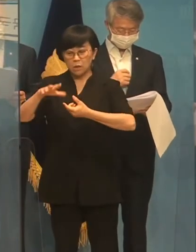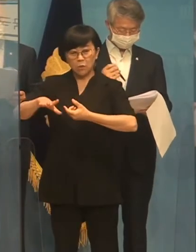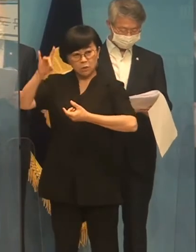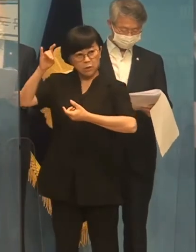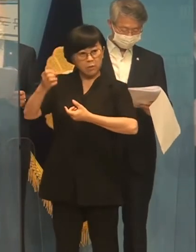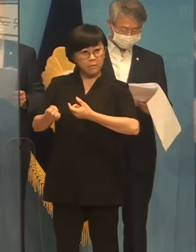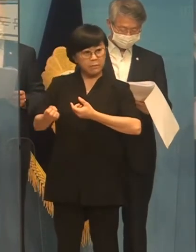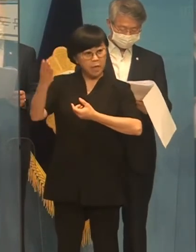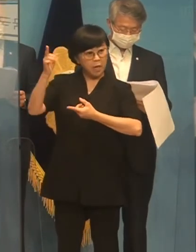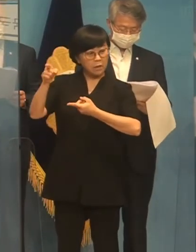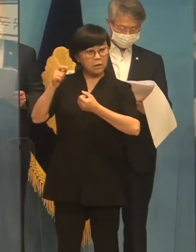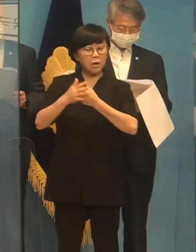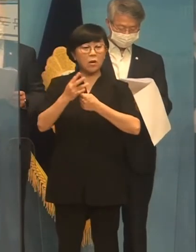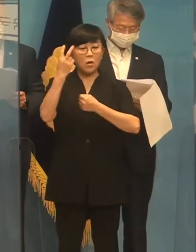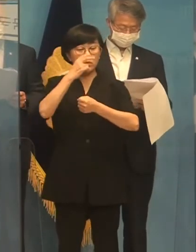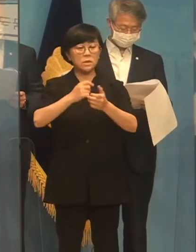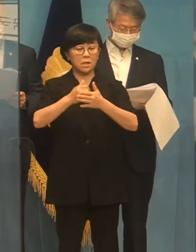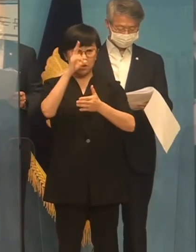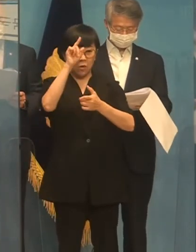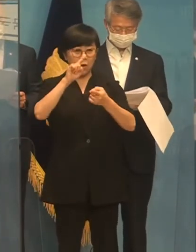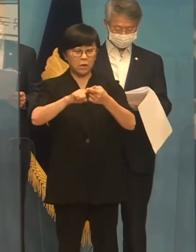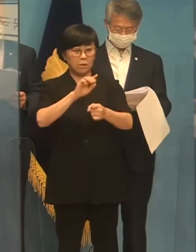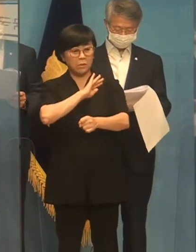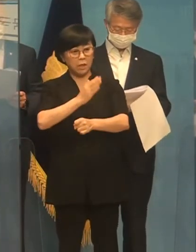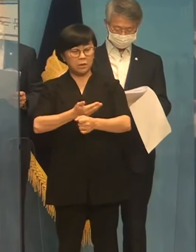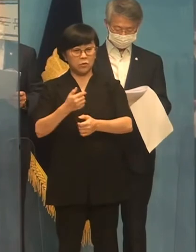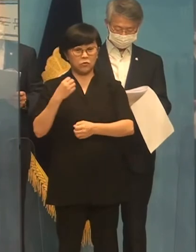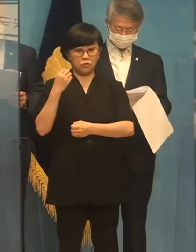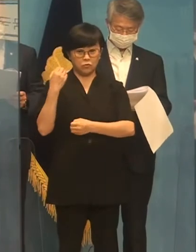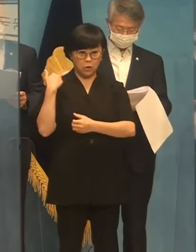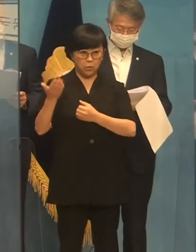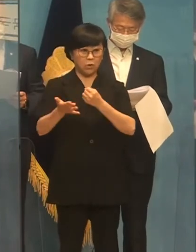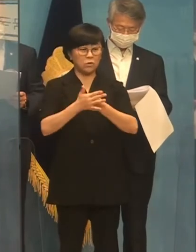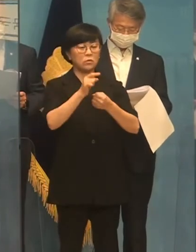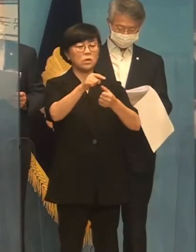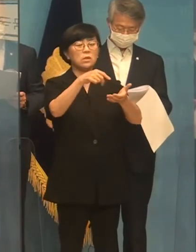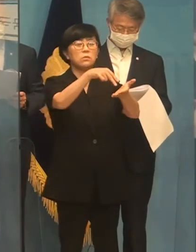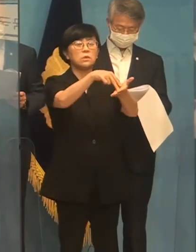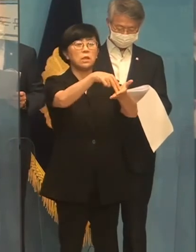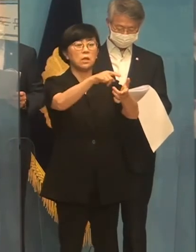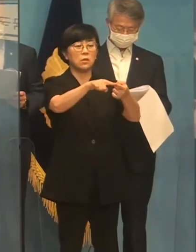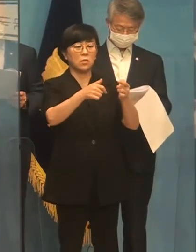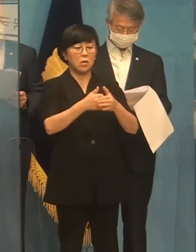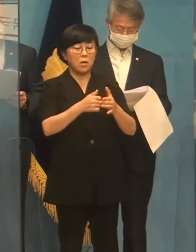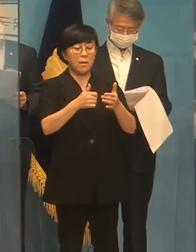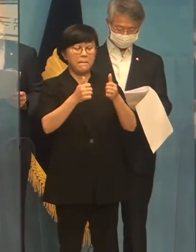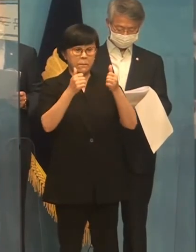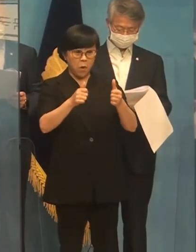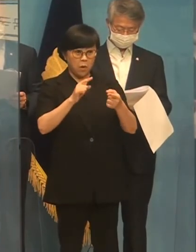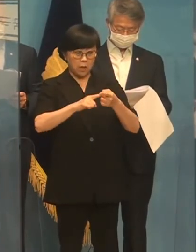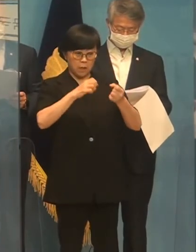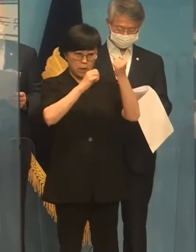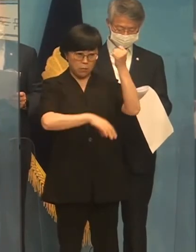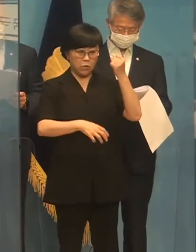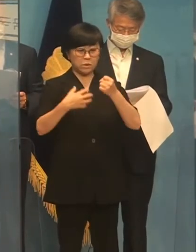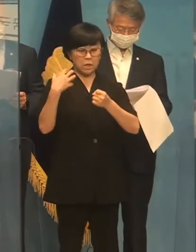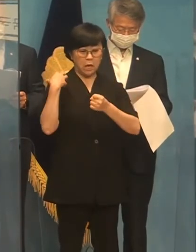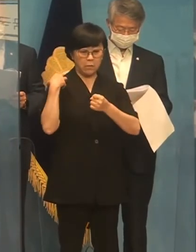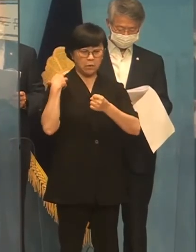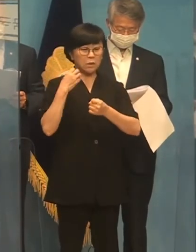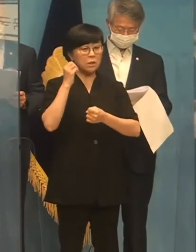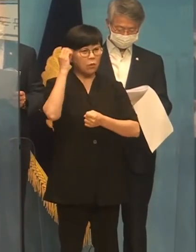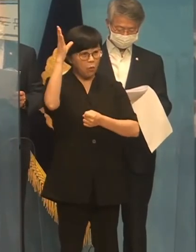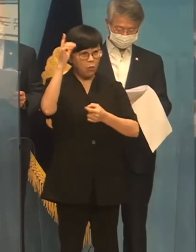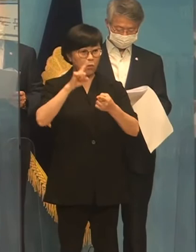아닌지, 검찰권 남용을 견제하며 피고인의 인권을 수호하라는 법관의 기본 사명을 몰각한